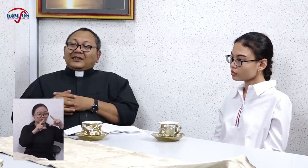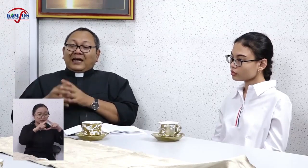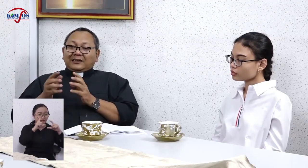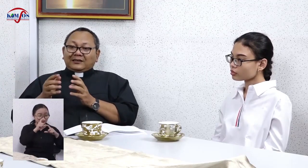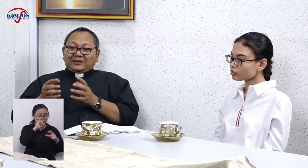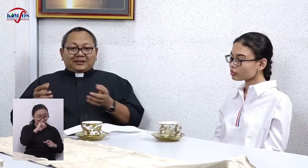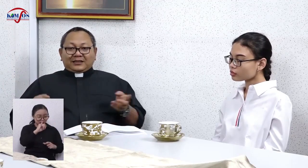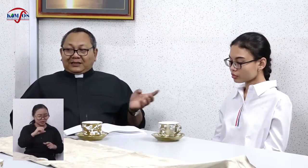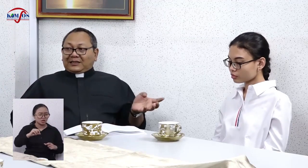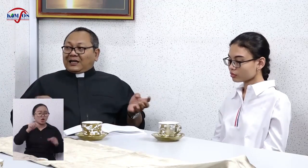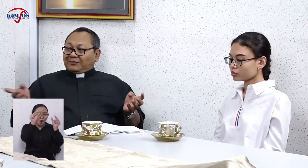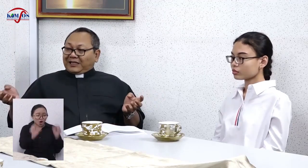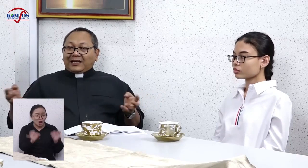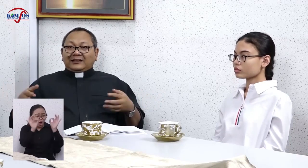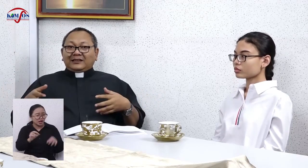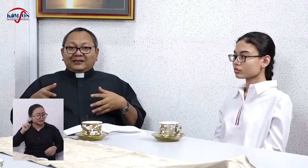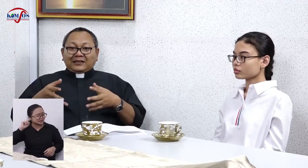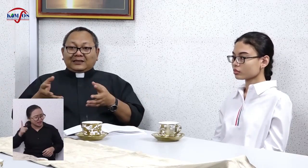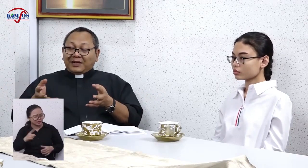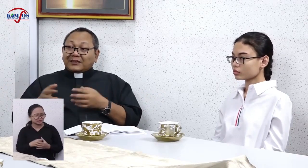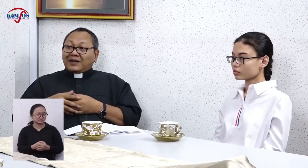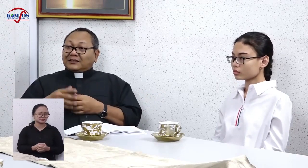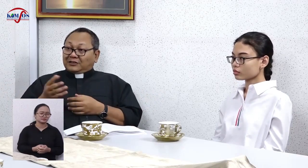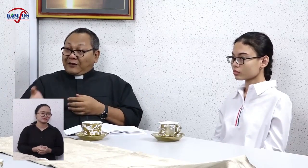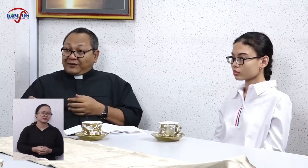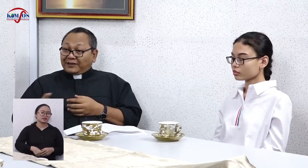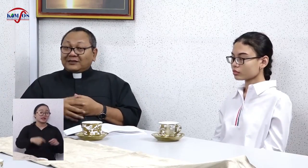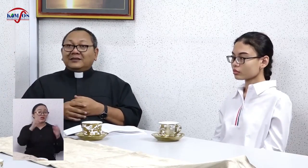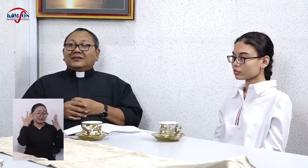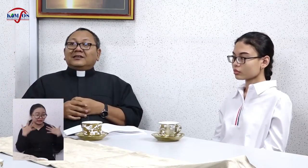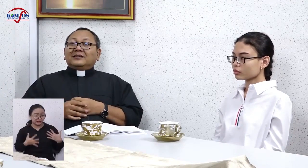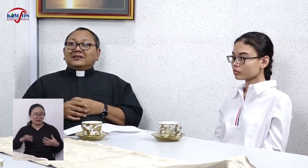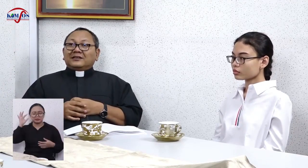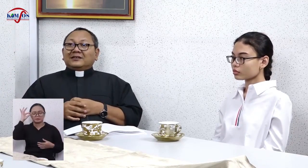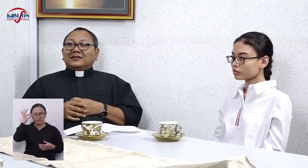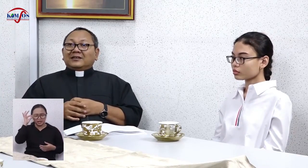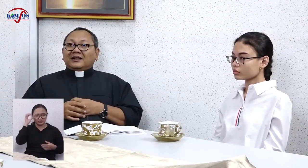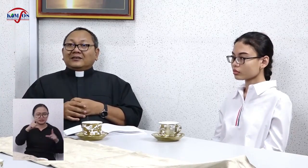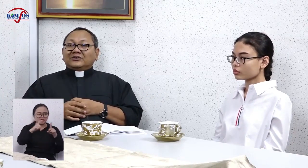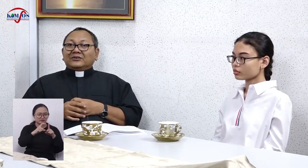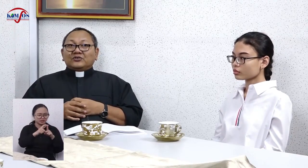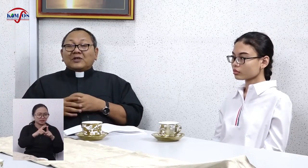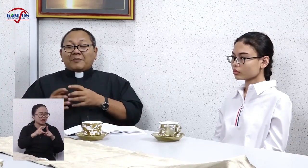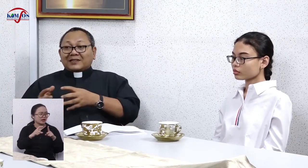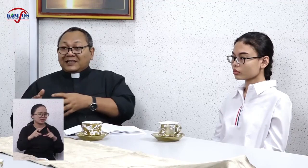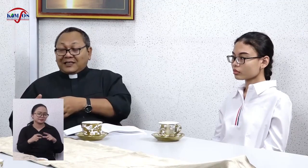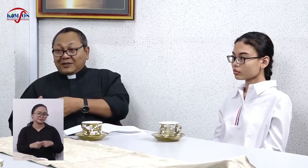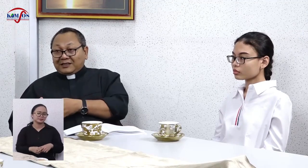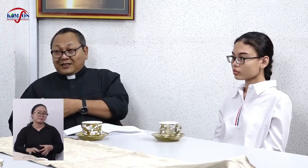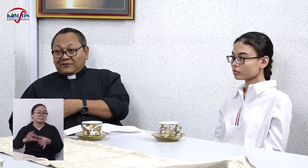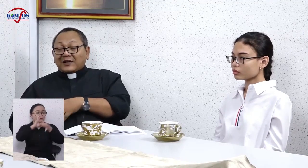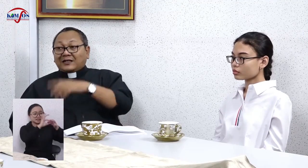dan Intan Melani dan teman-teman David lalu juga